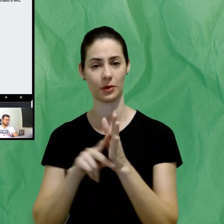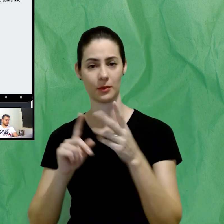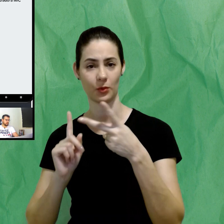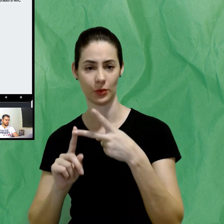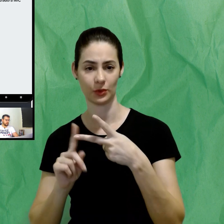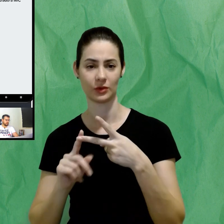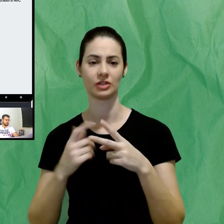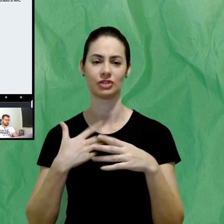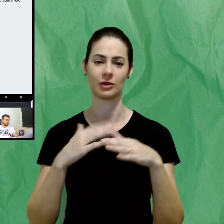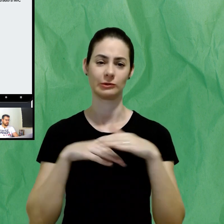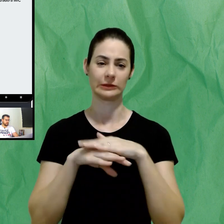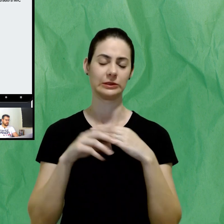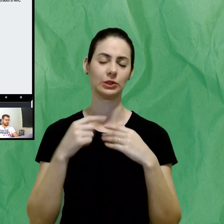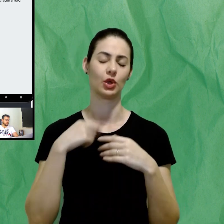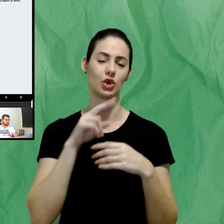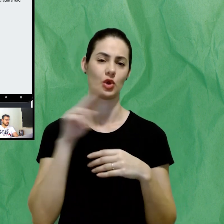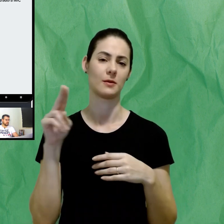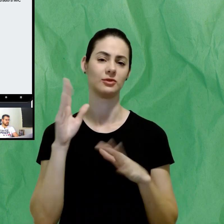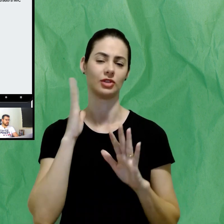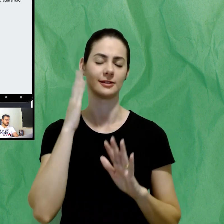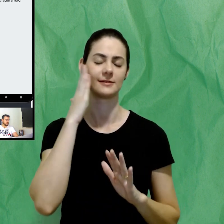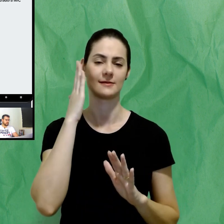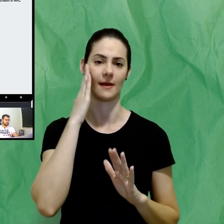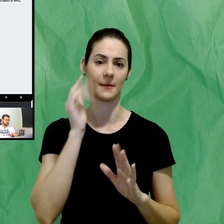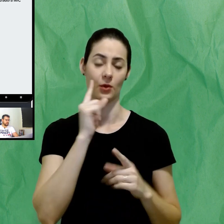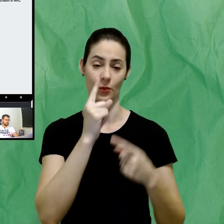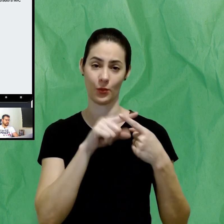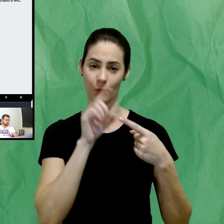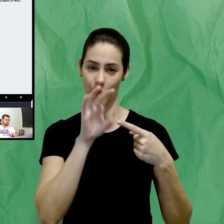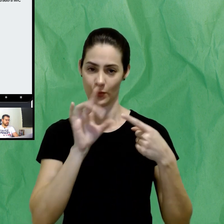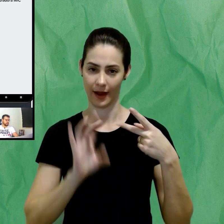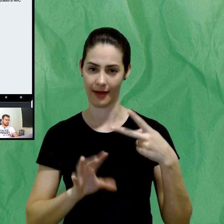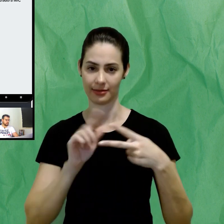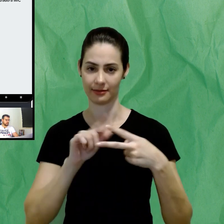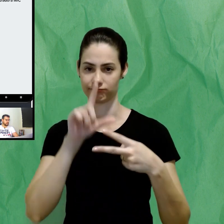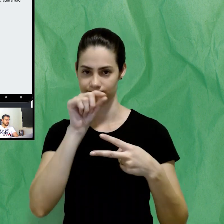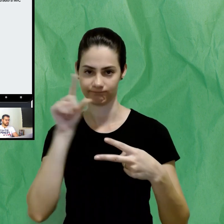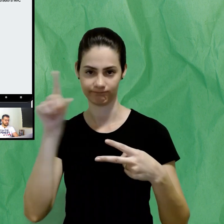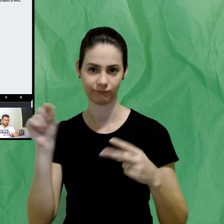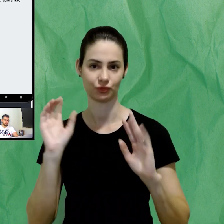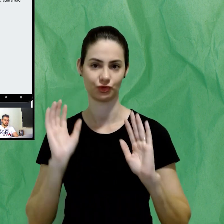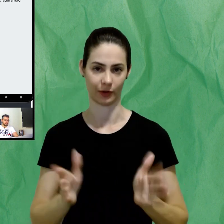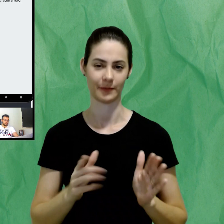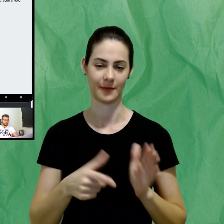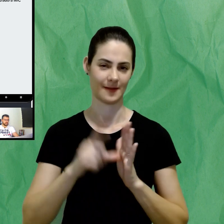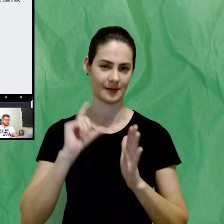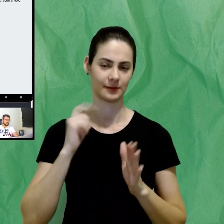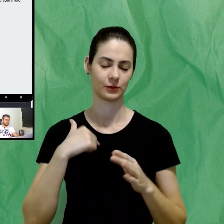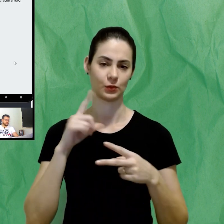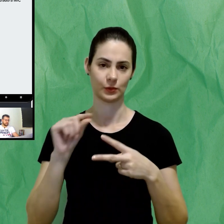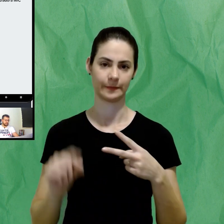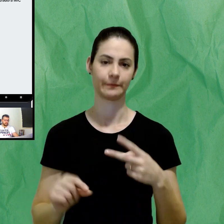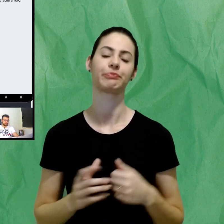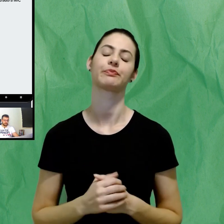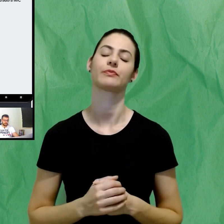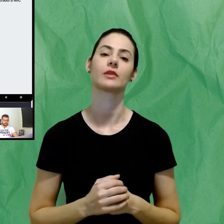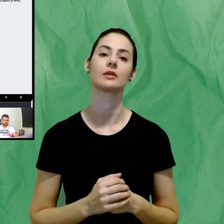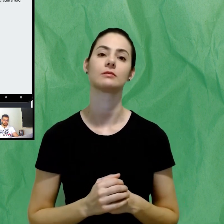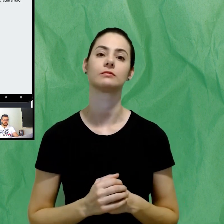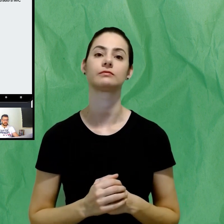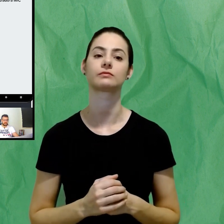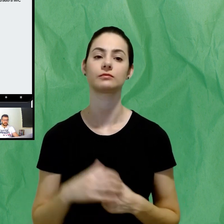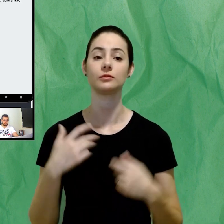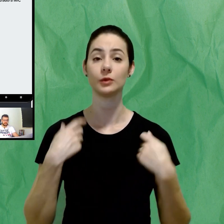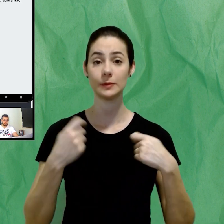aqui, guardei o nome deles aqui pra gente, é um de cada um desses aí. E aí como que a gente vai fazer, né? Eu preciso